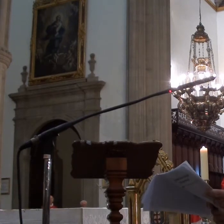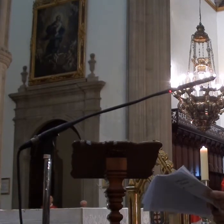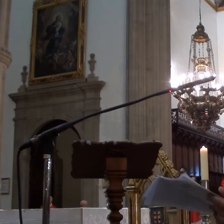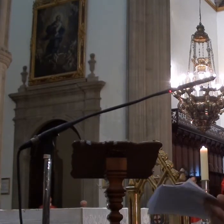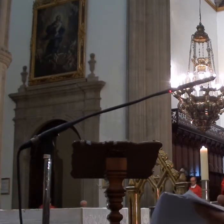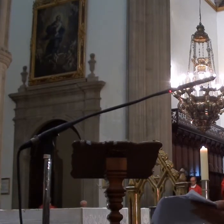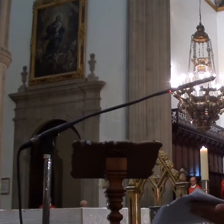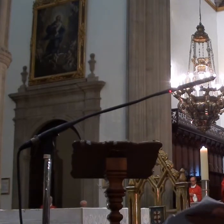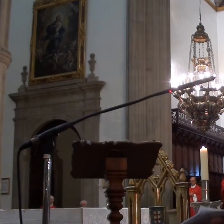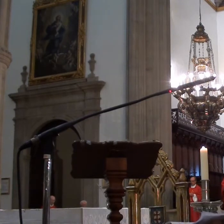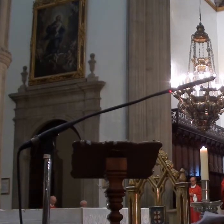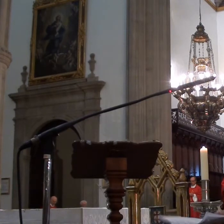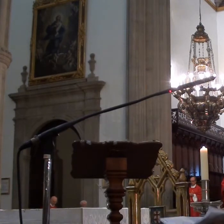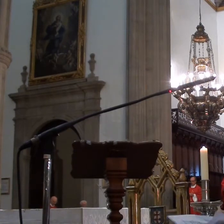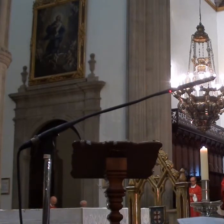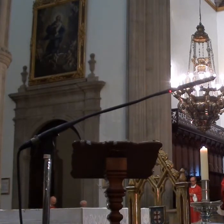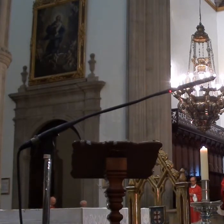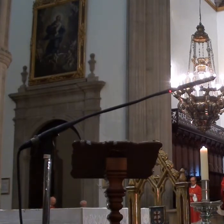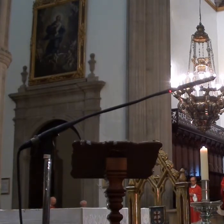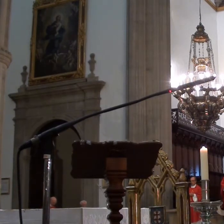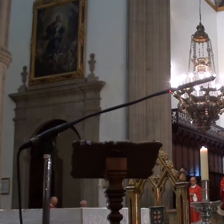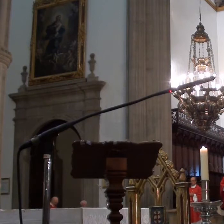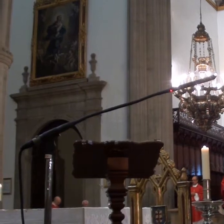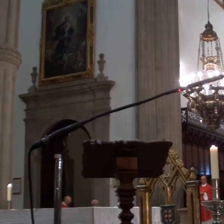la Eucaristía que ahora comienza